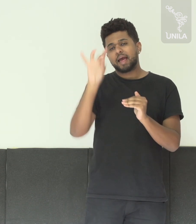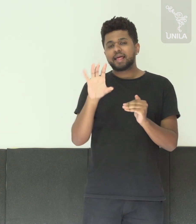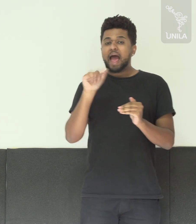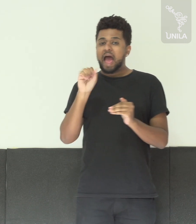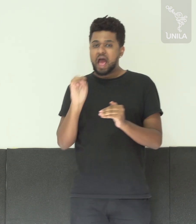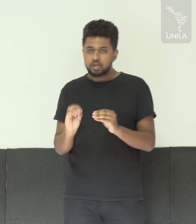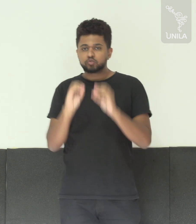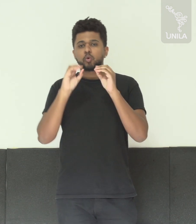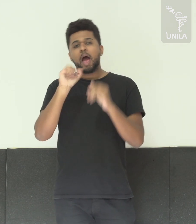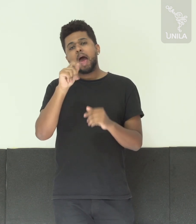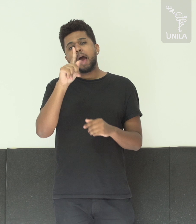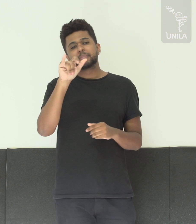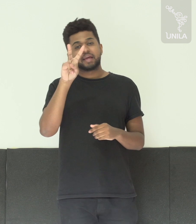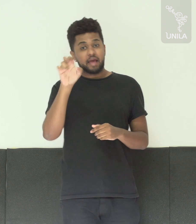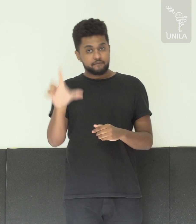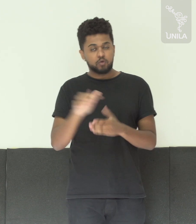caso aplicável.